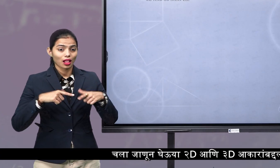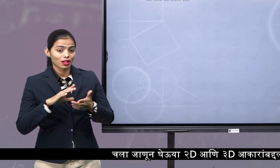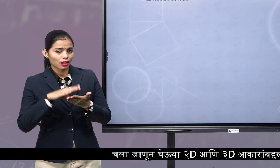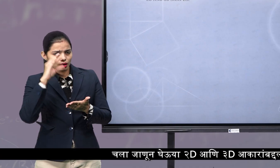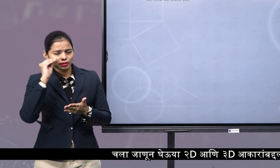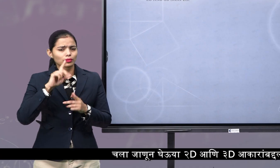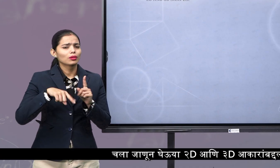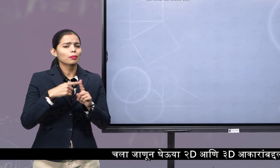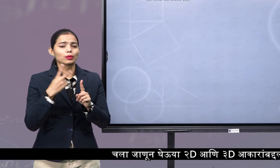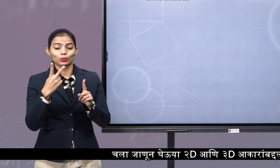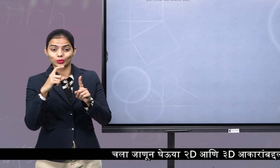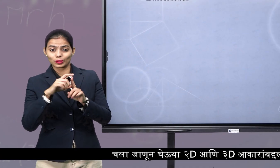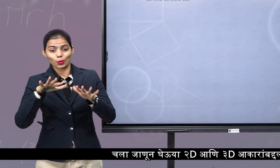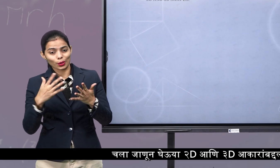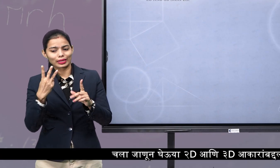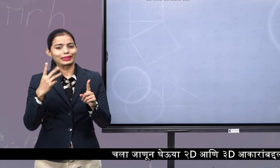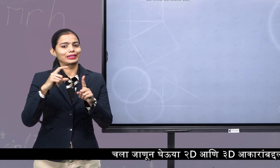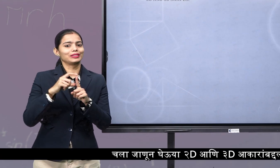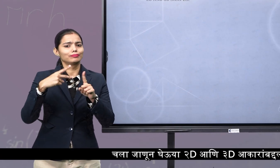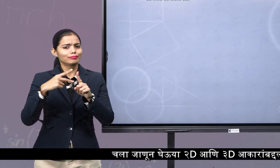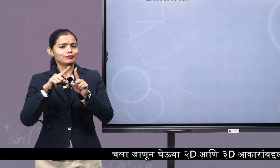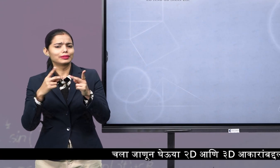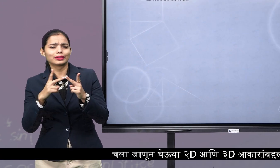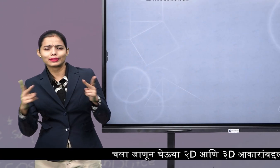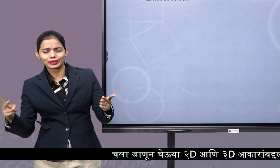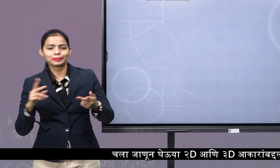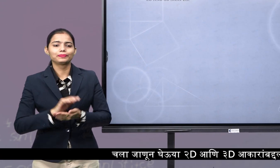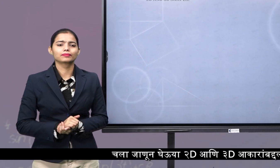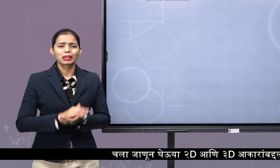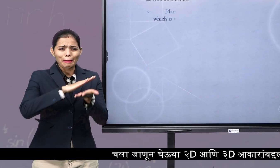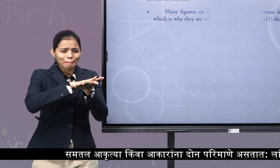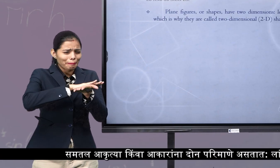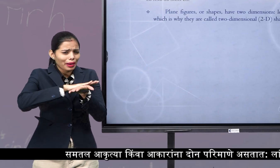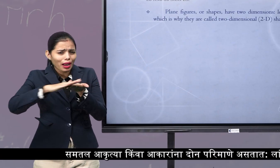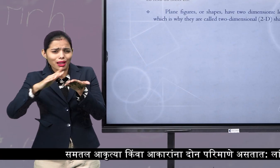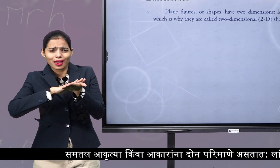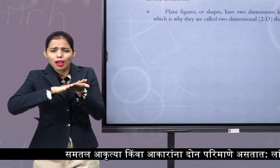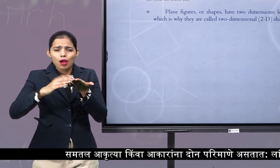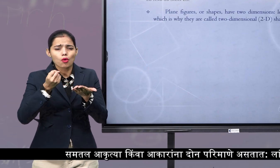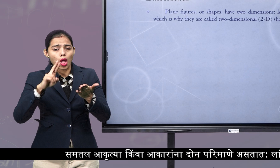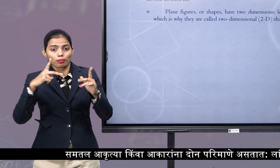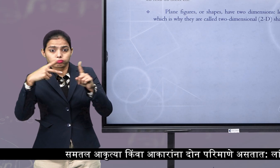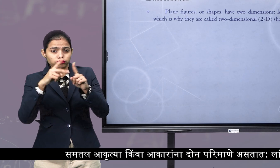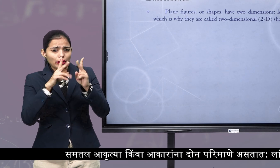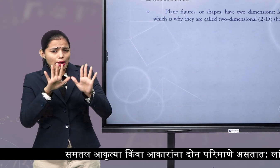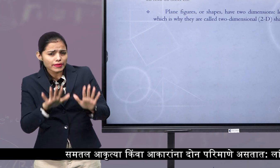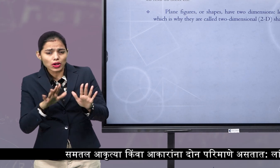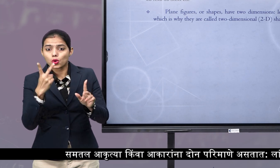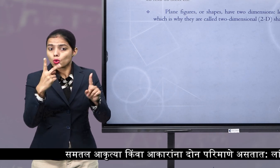चला जाणून घेऊया 2D आणि 3D आकारांबद्दल. समतल आकृत्या किंवा आकारांना